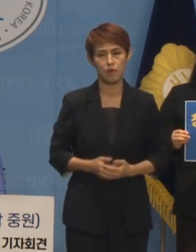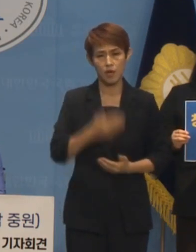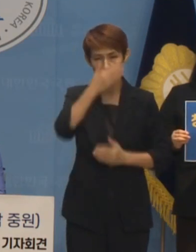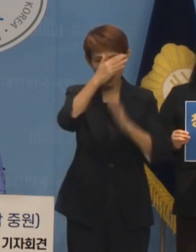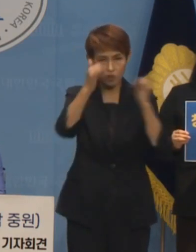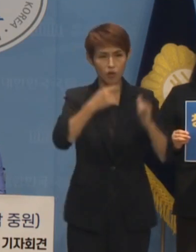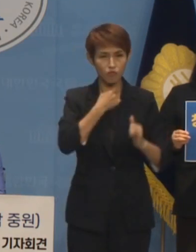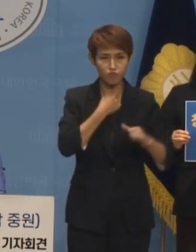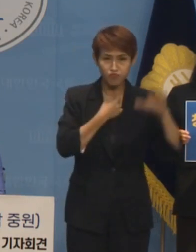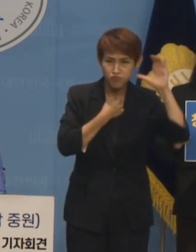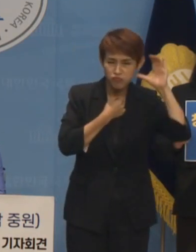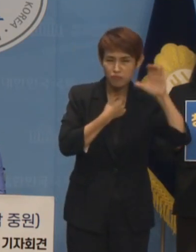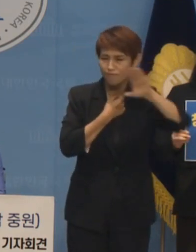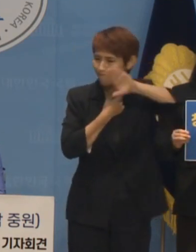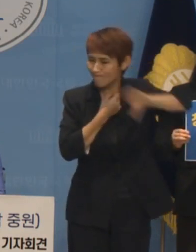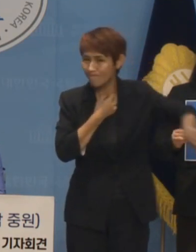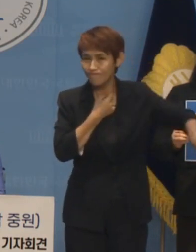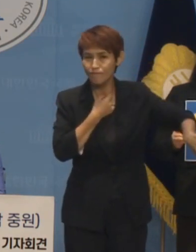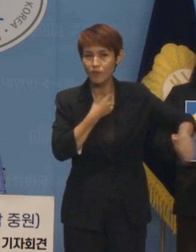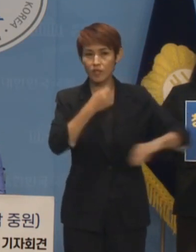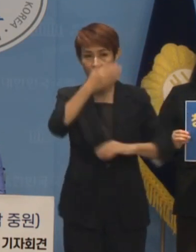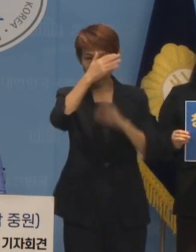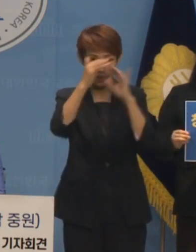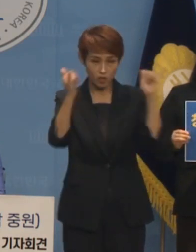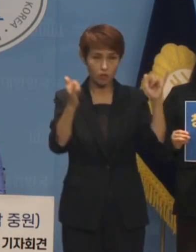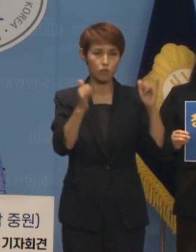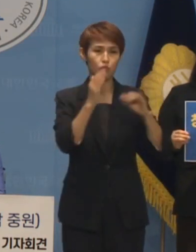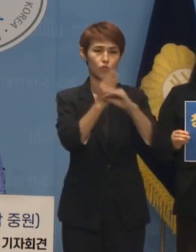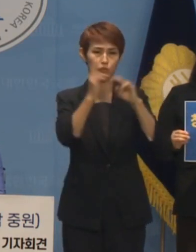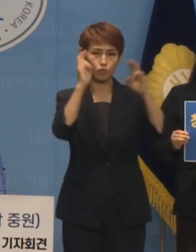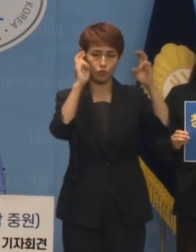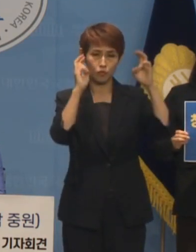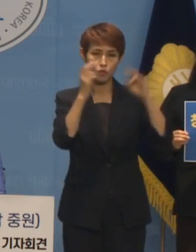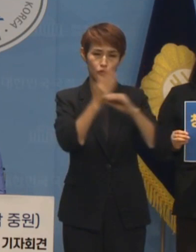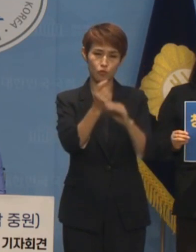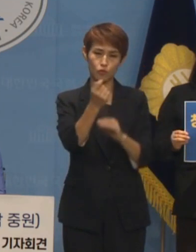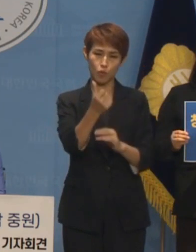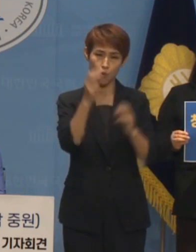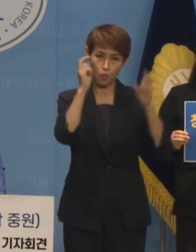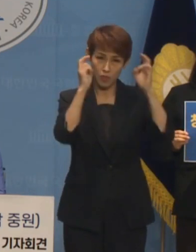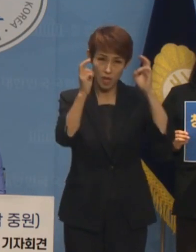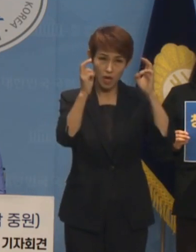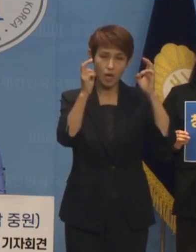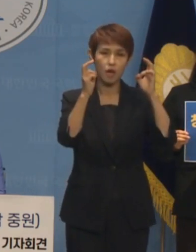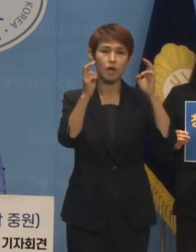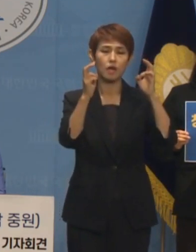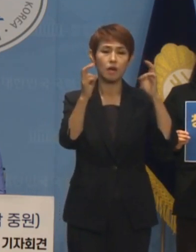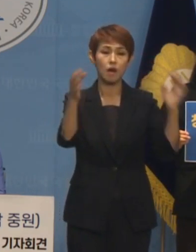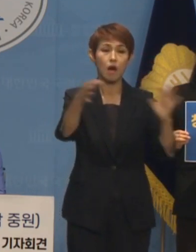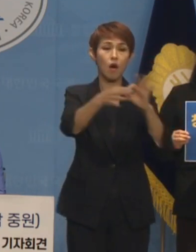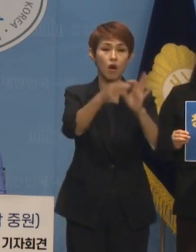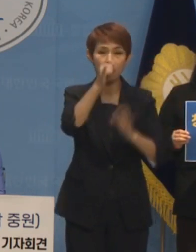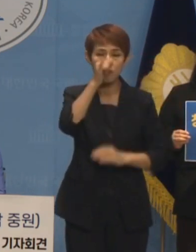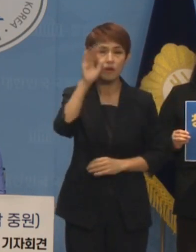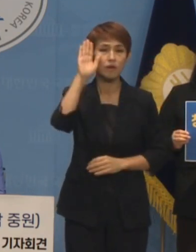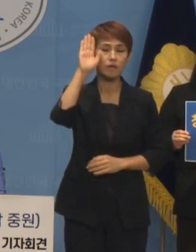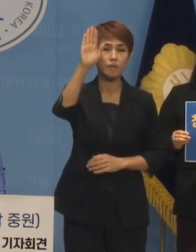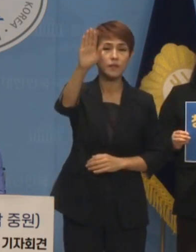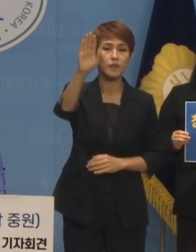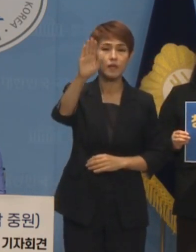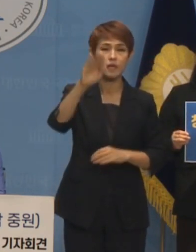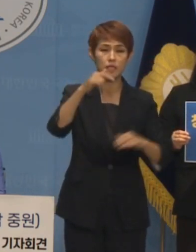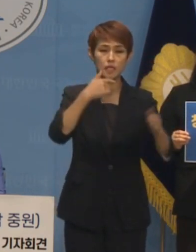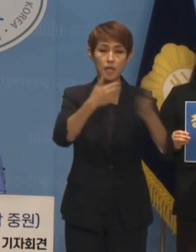의견은 듣지도 않은 채 청년과 중소기업을 잇는 청년 내일 체험 공제 예산을 사실상